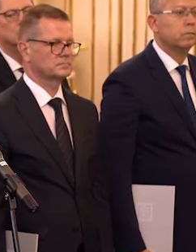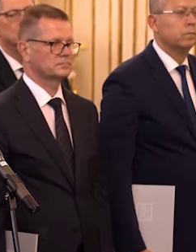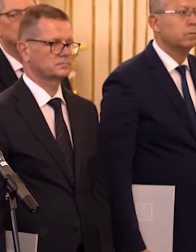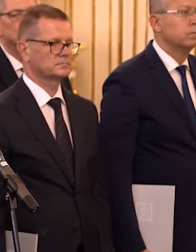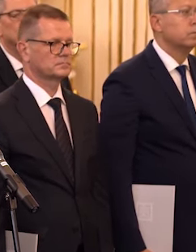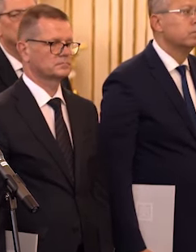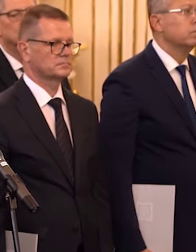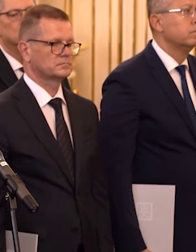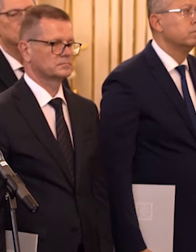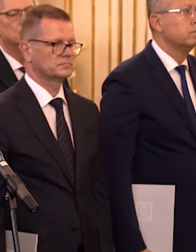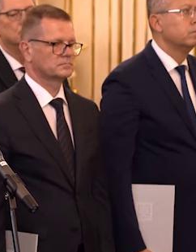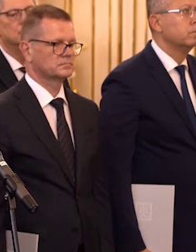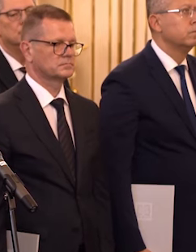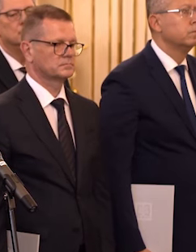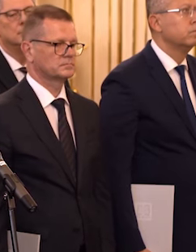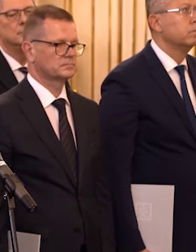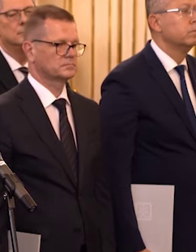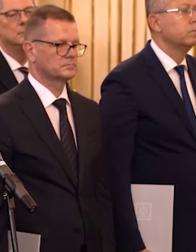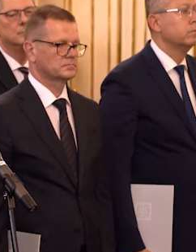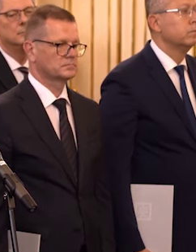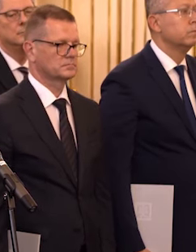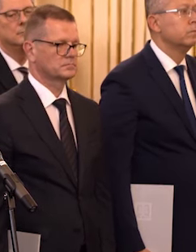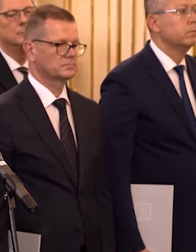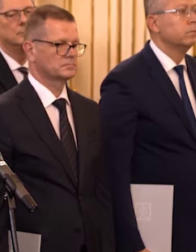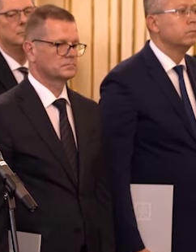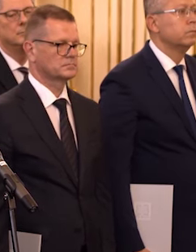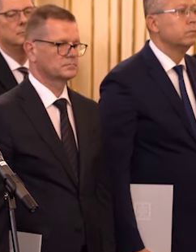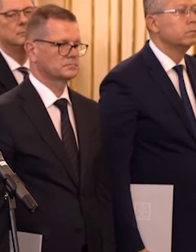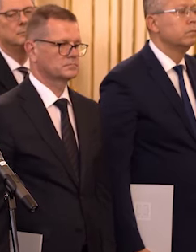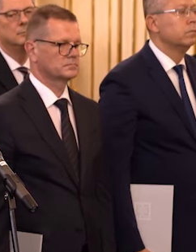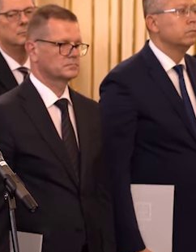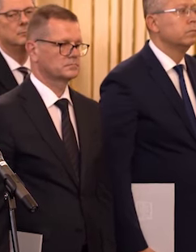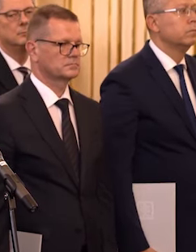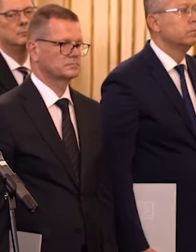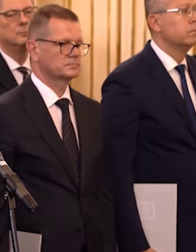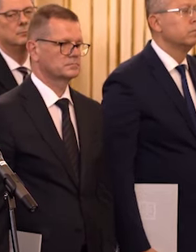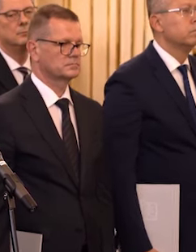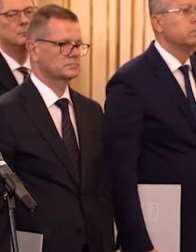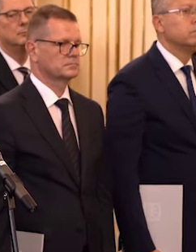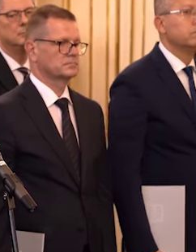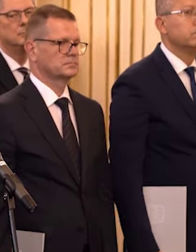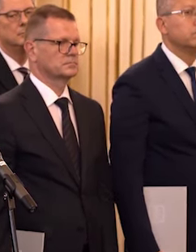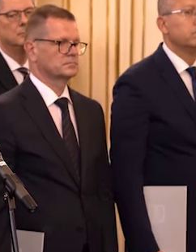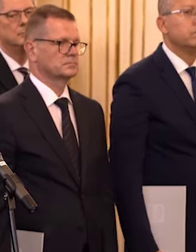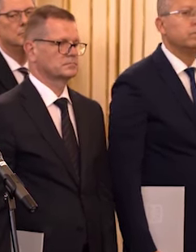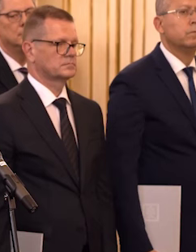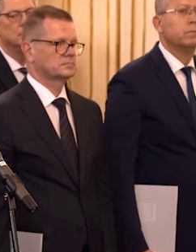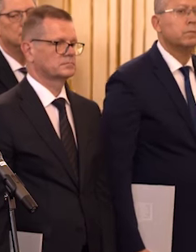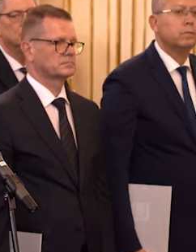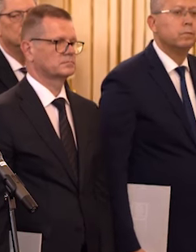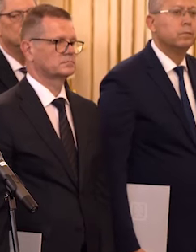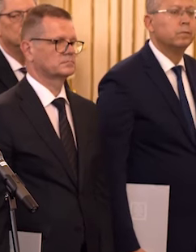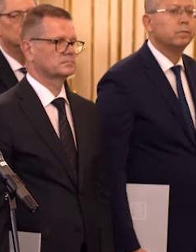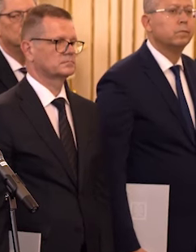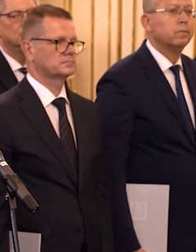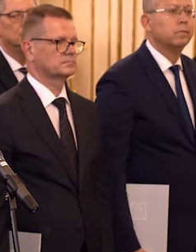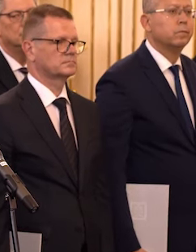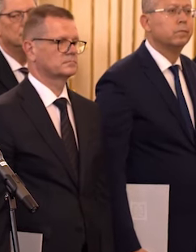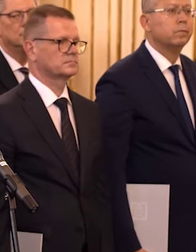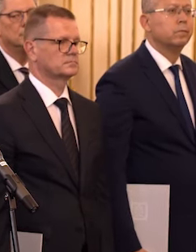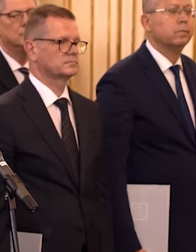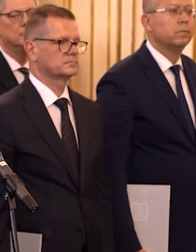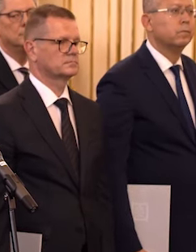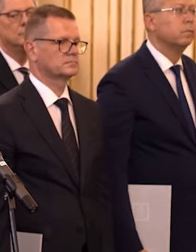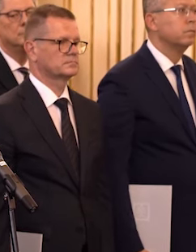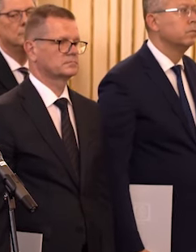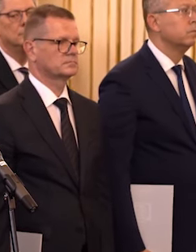výkon a želám si, aby sme všetci spoločne mohli po skončení mandátu tejto vlády konštatovať nie čísla, ale